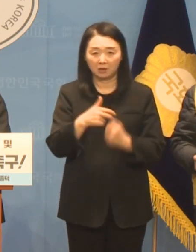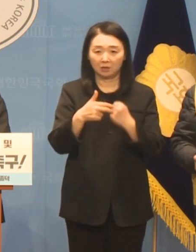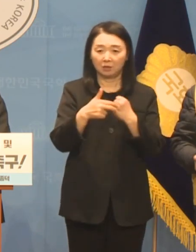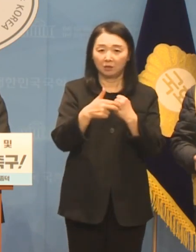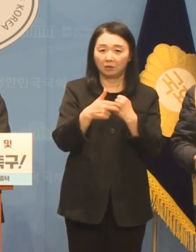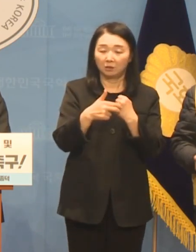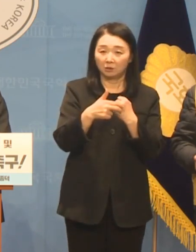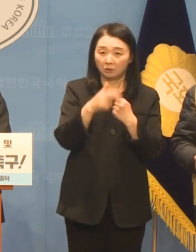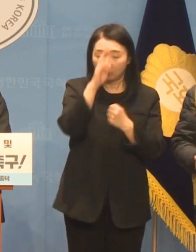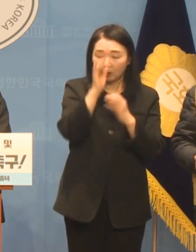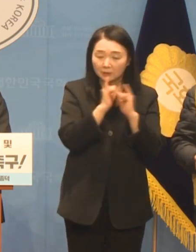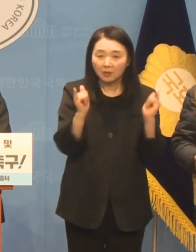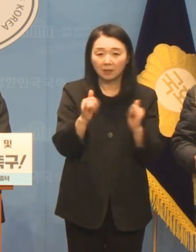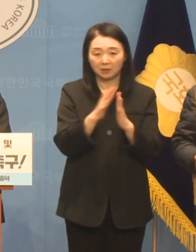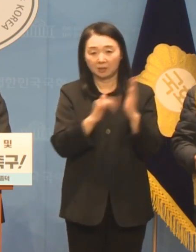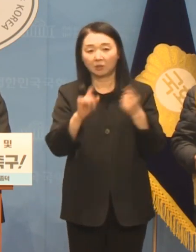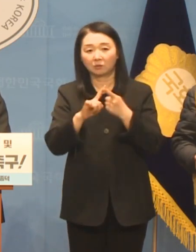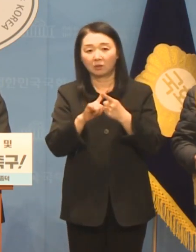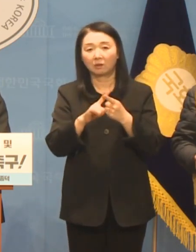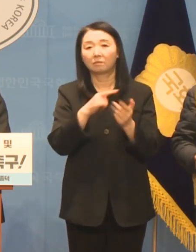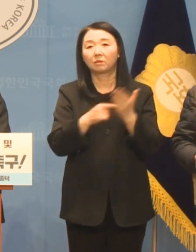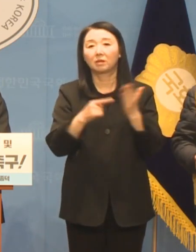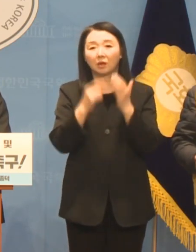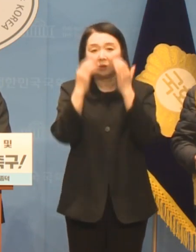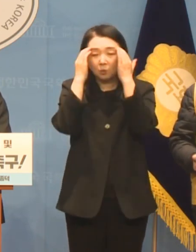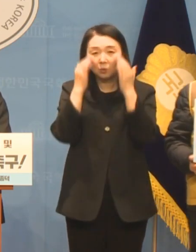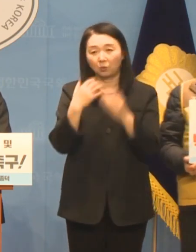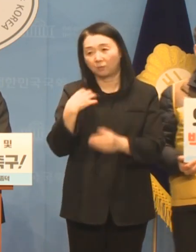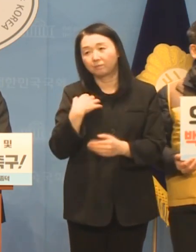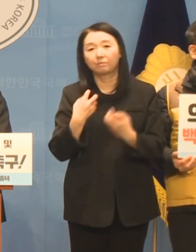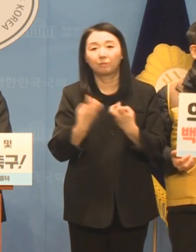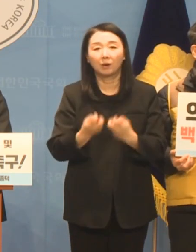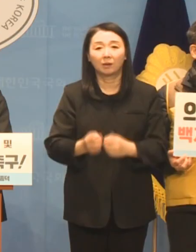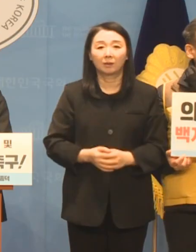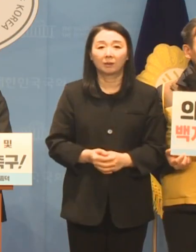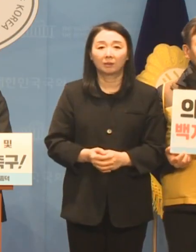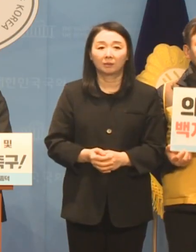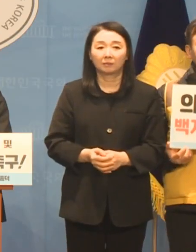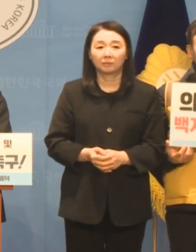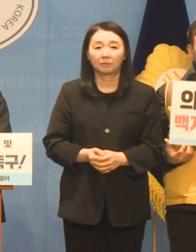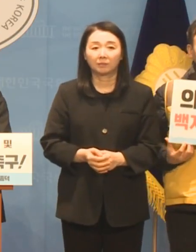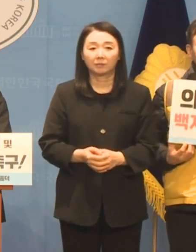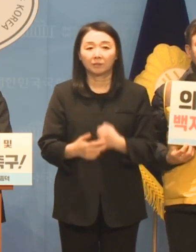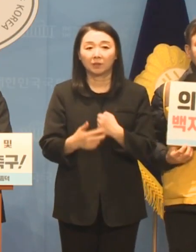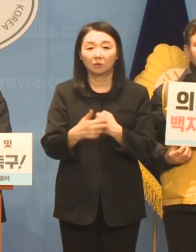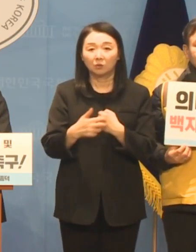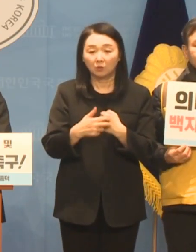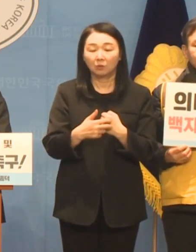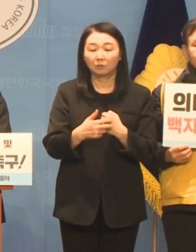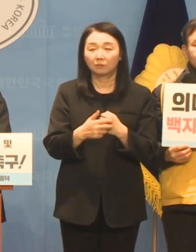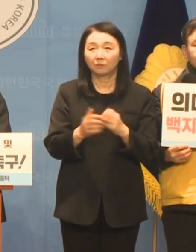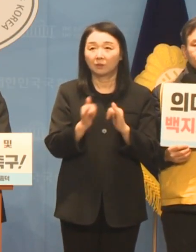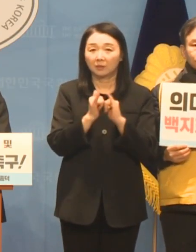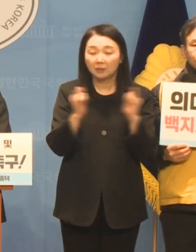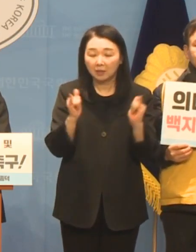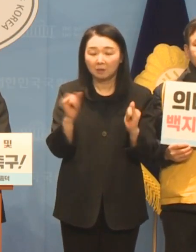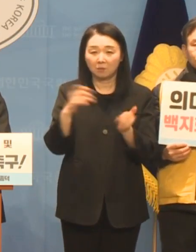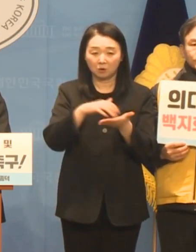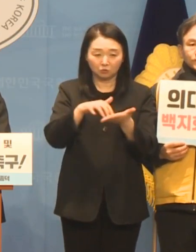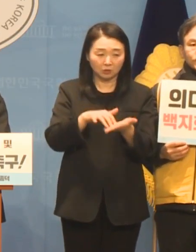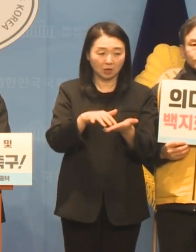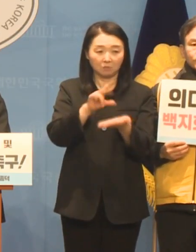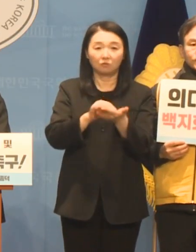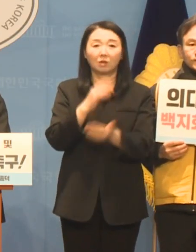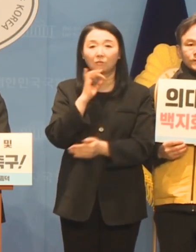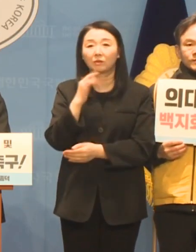피해와 고통은 어떻게 책임지실 것입니까? 의료 인력 수급 문제는 단순한 숫자 문제가